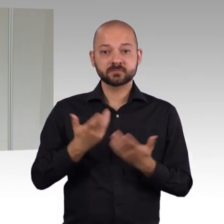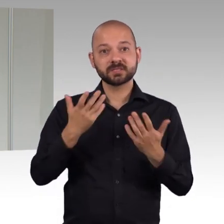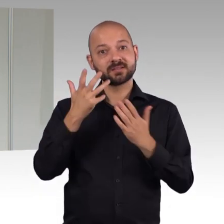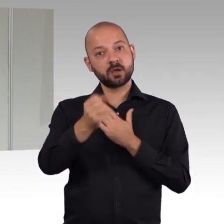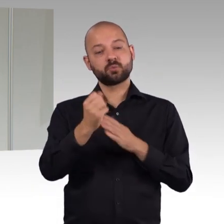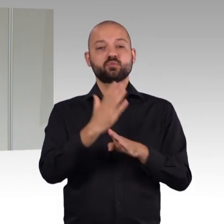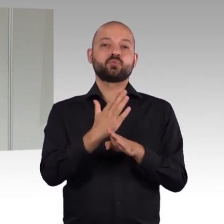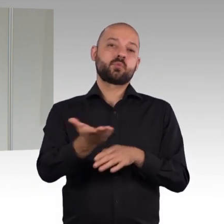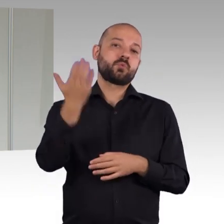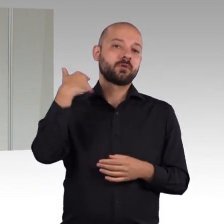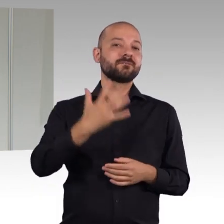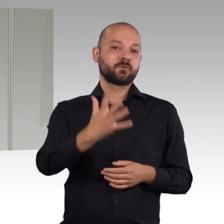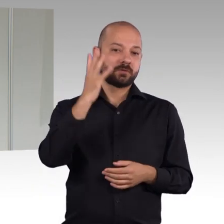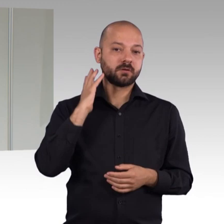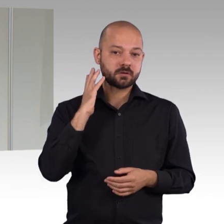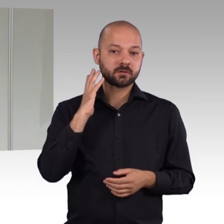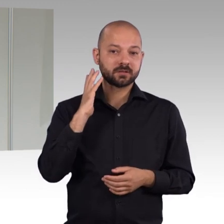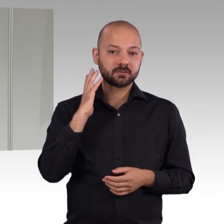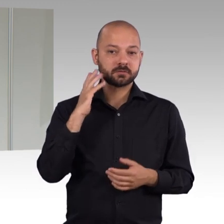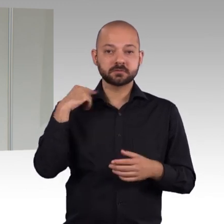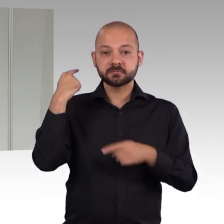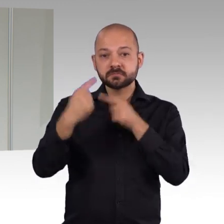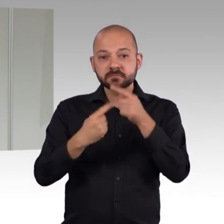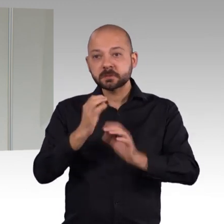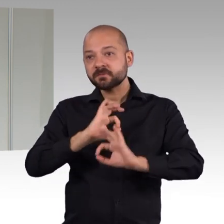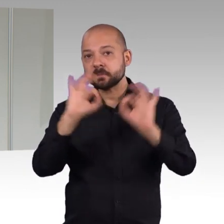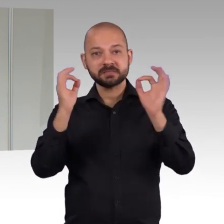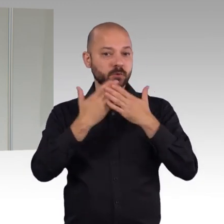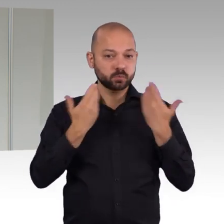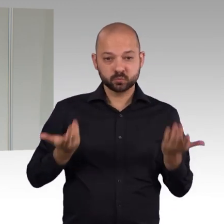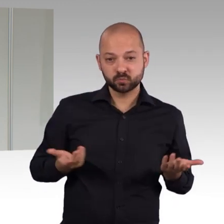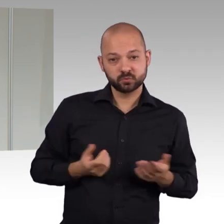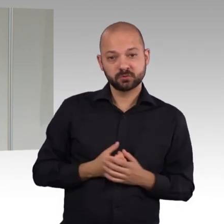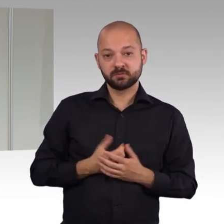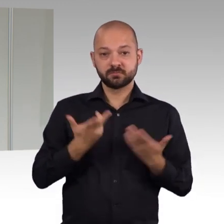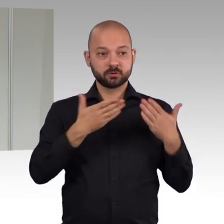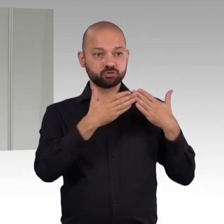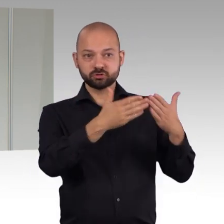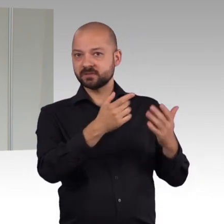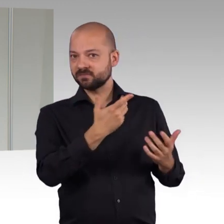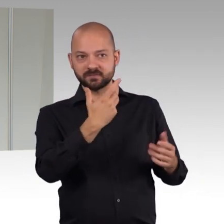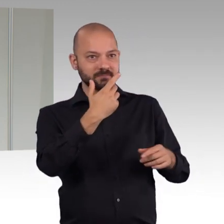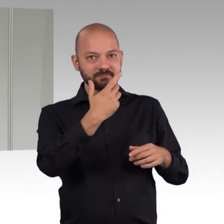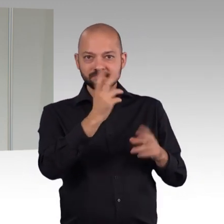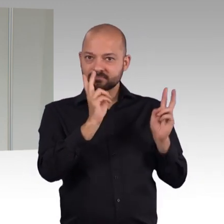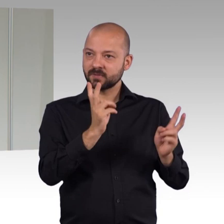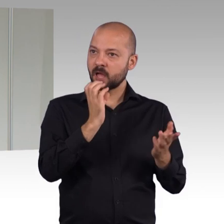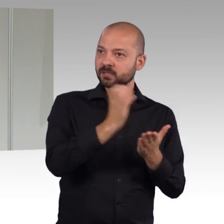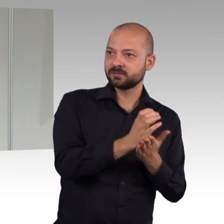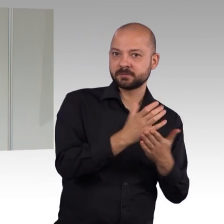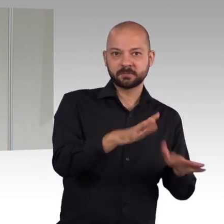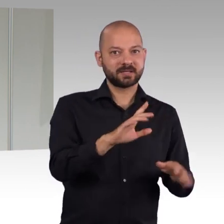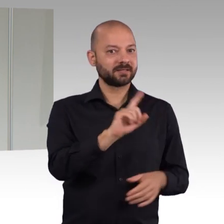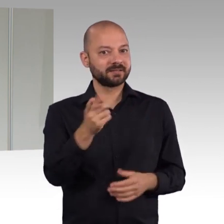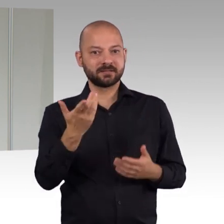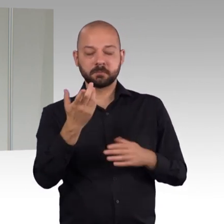die Moral der Truppe ist am Boden. Genderunfug und aufgeweichte Standards in der Ausbildung haben das